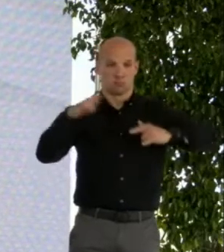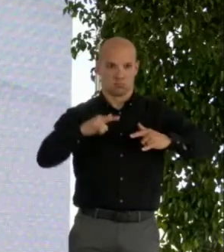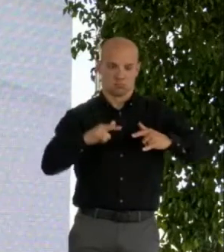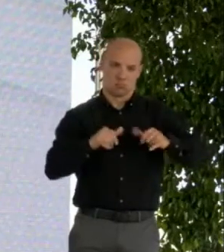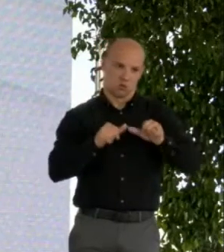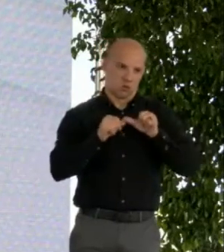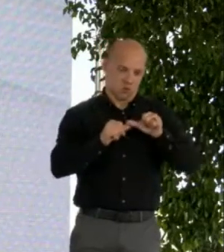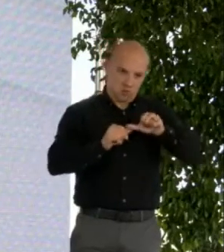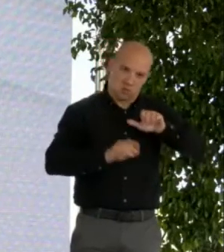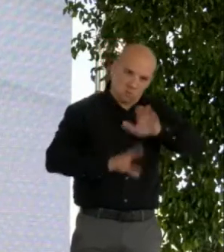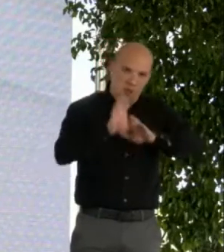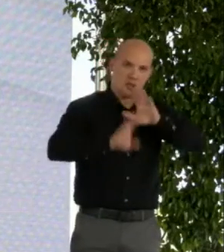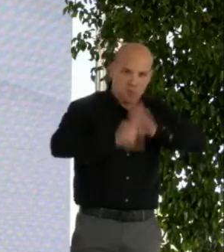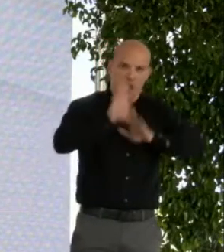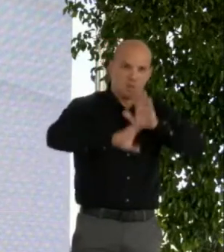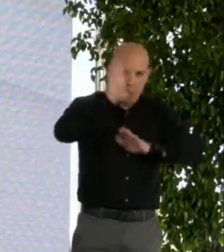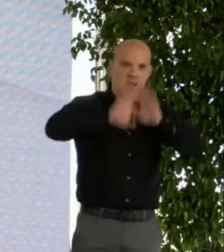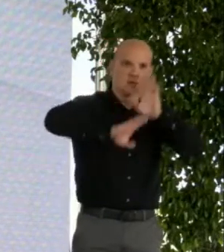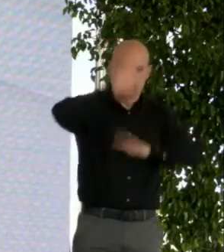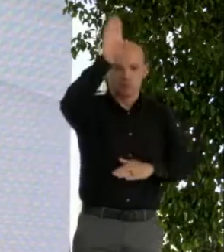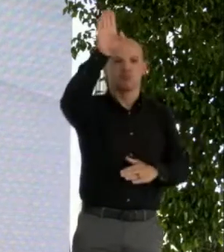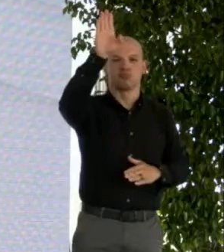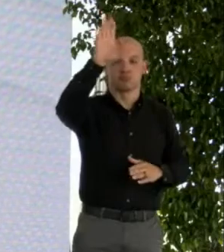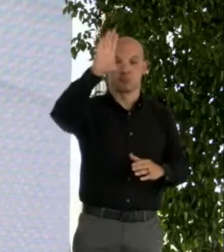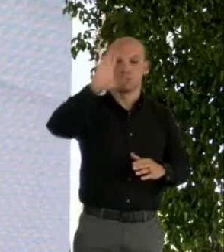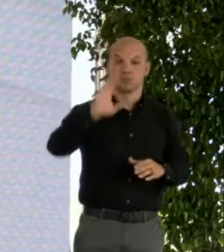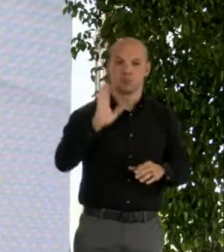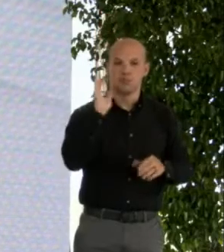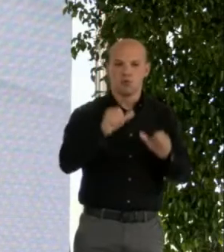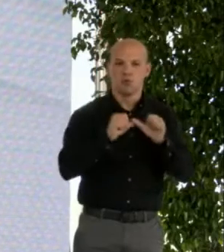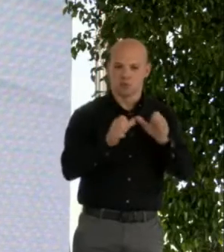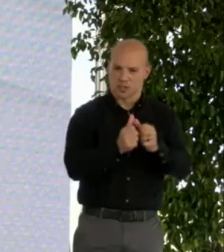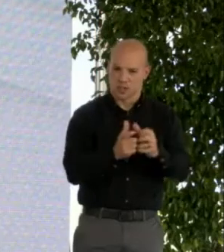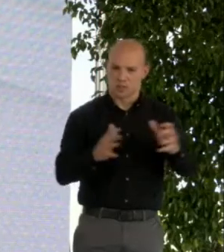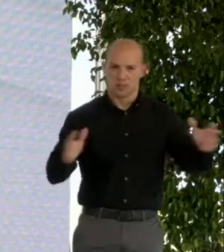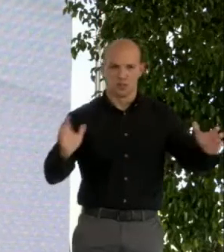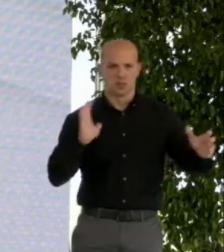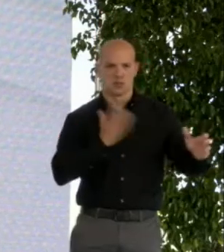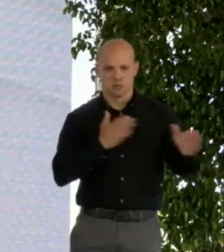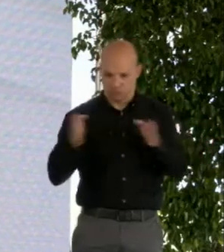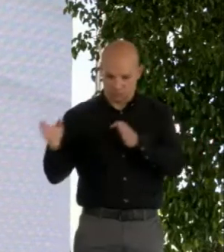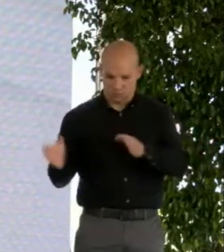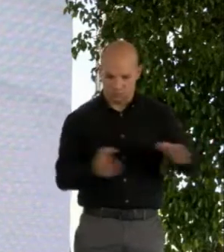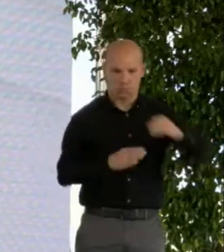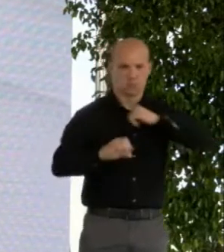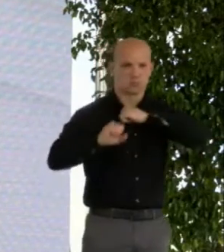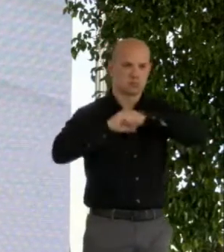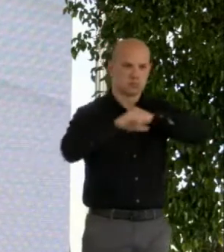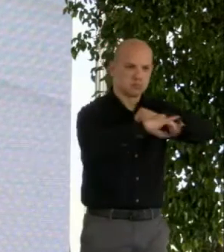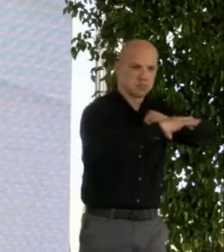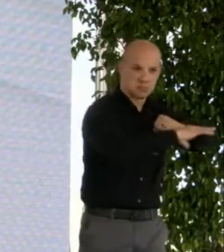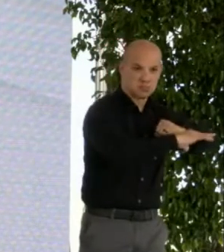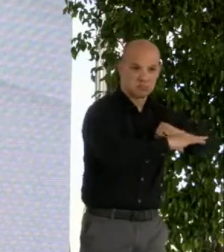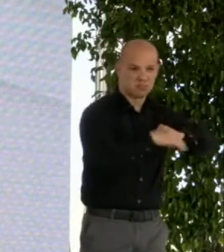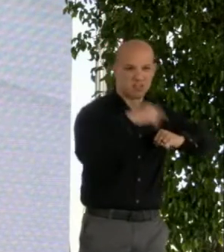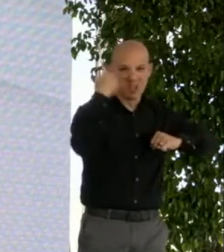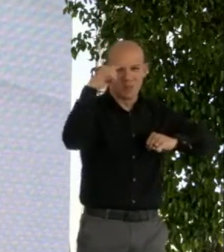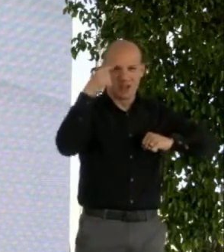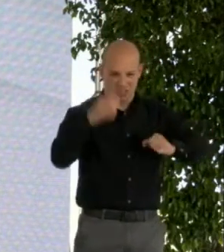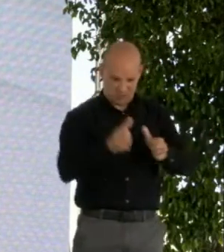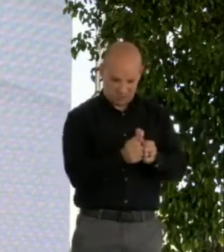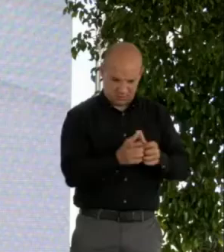a pasos agigantados, vamos a continuar expandiendo nuestras estrategias de promoción para que ese crecimiento